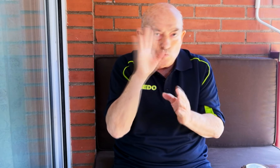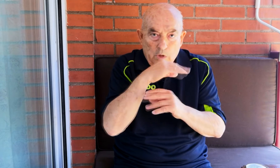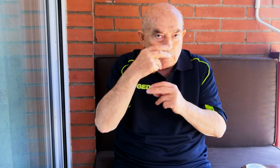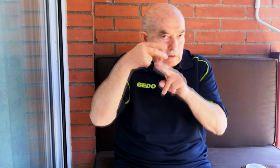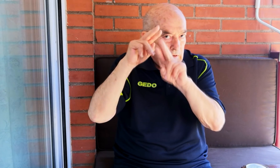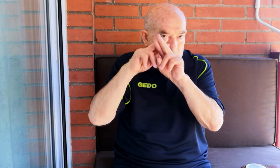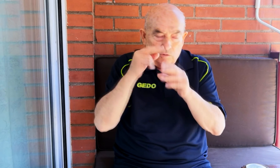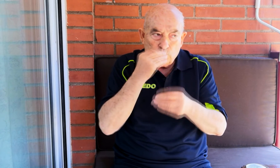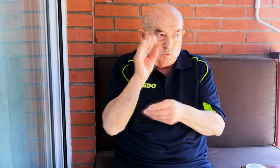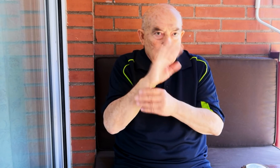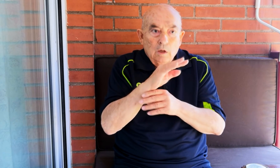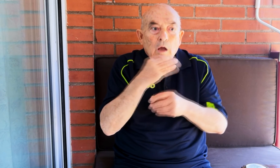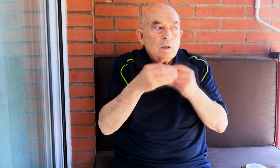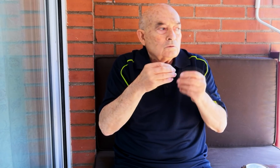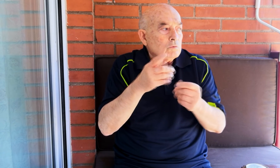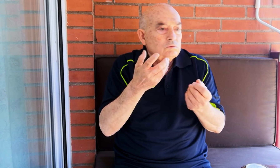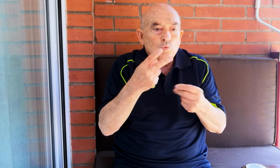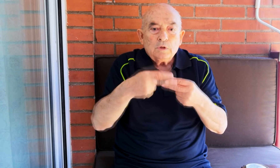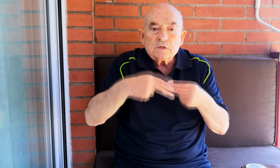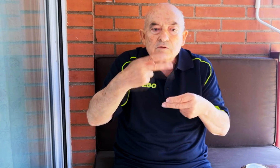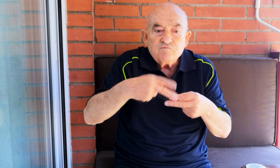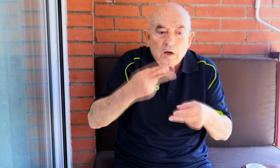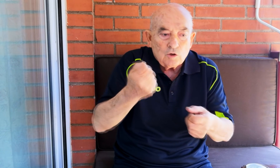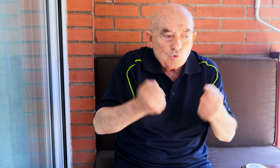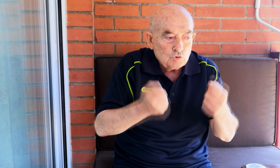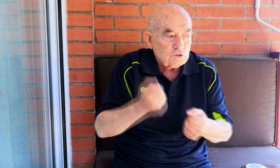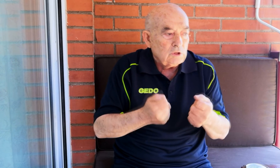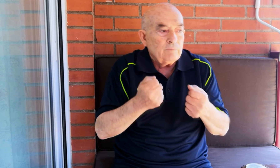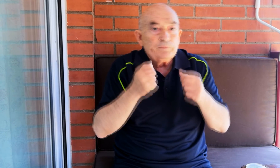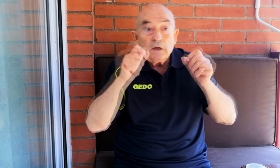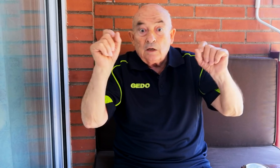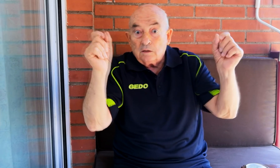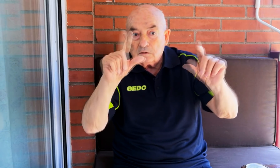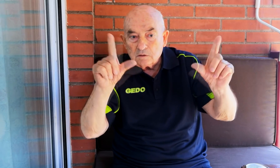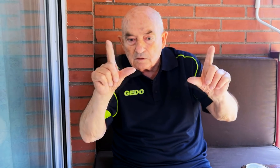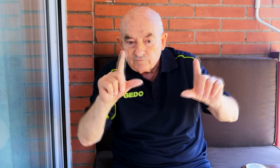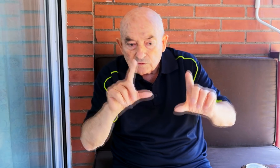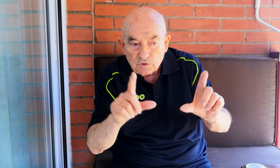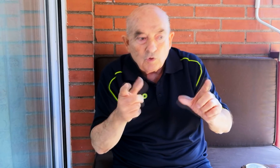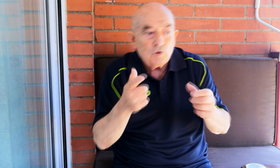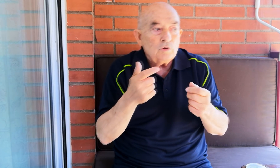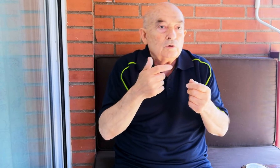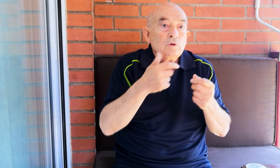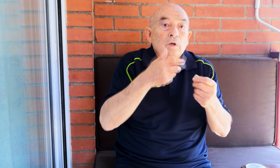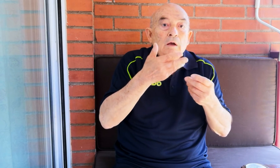no hi havia subvencions de la Generalitat de Catalunya. Nosaltres fèiem diferents tipus de sorteig, com